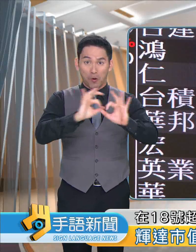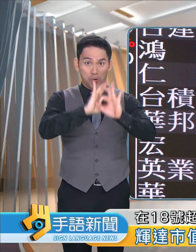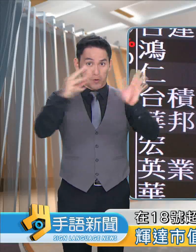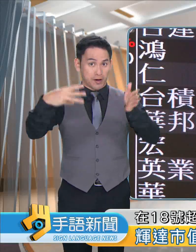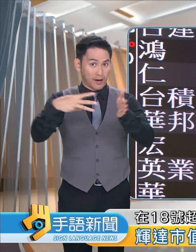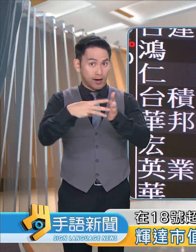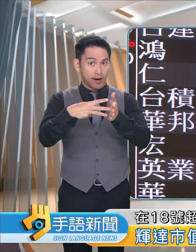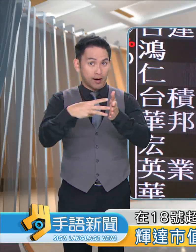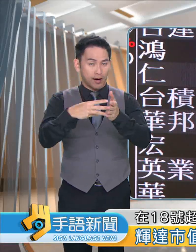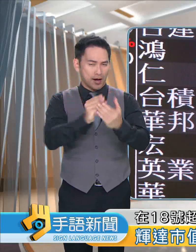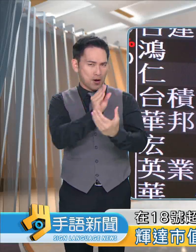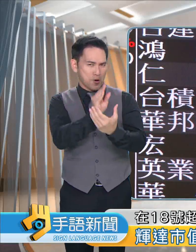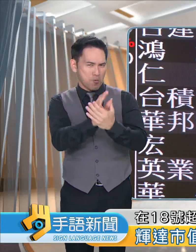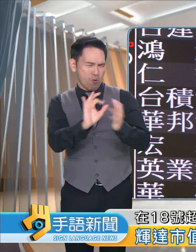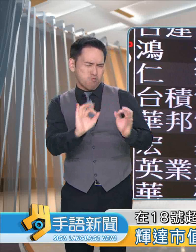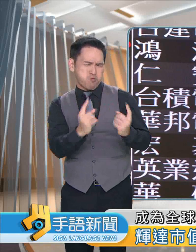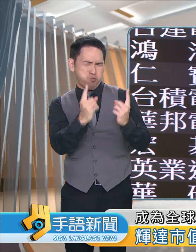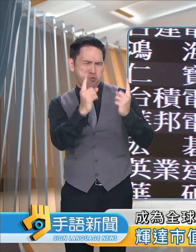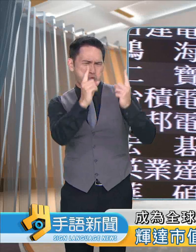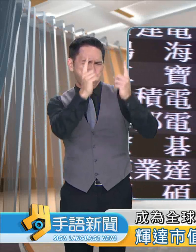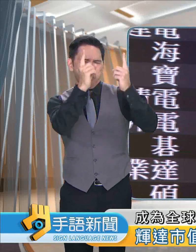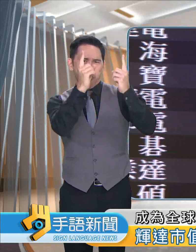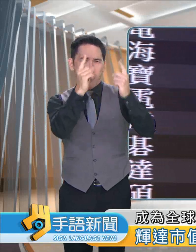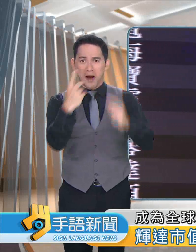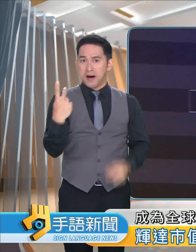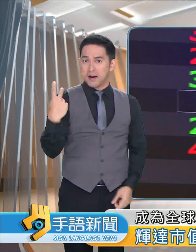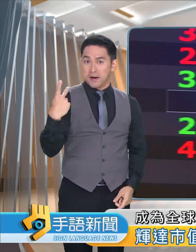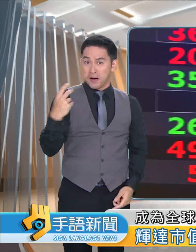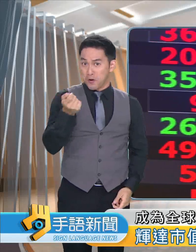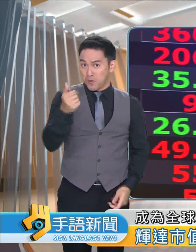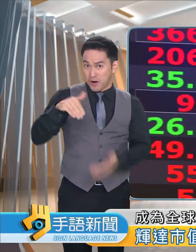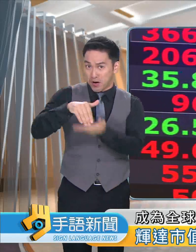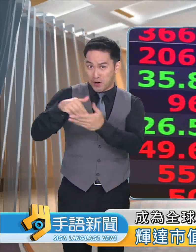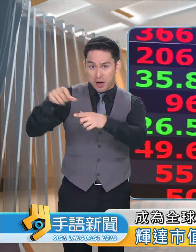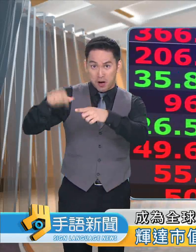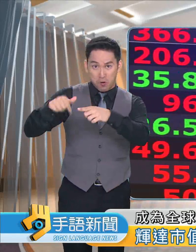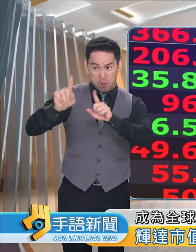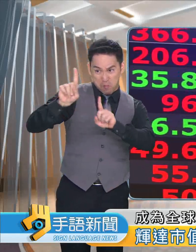超车了微软，成为全球市值最高的公司。